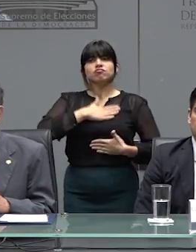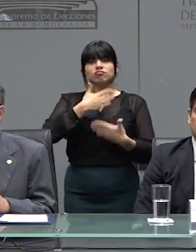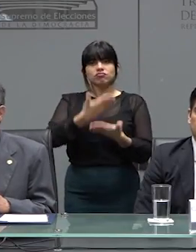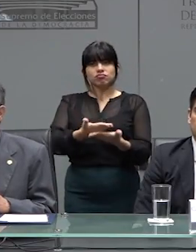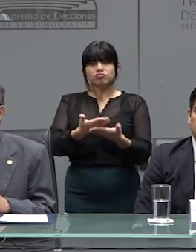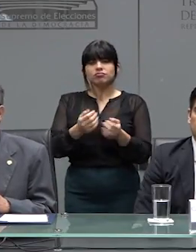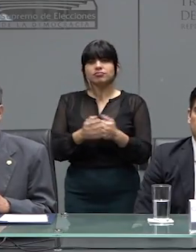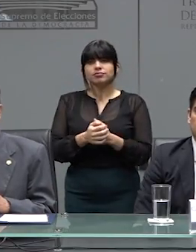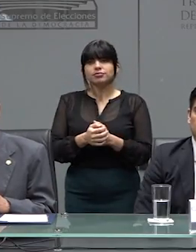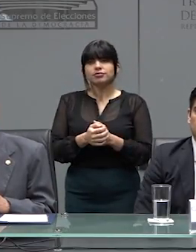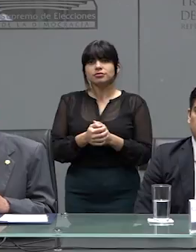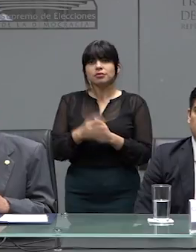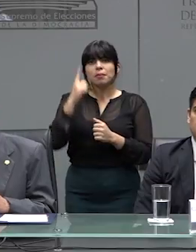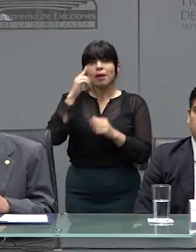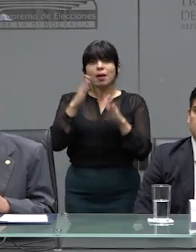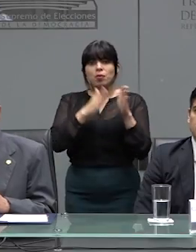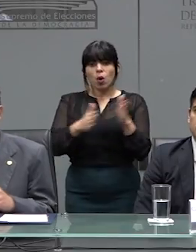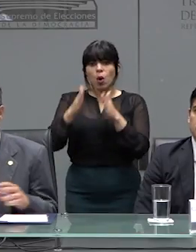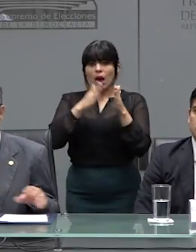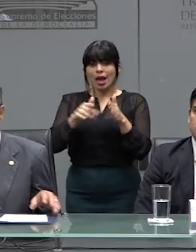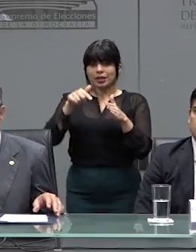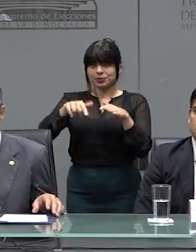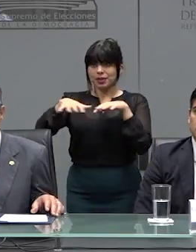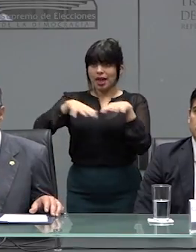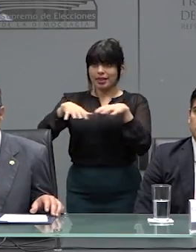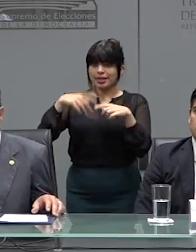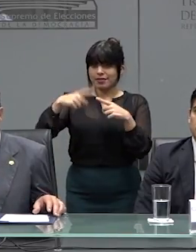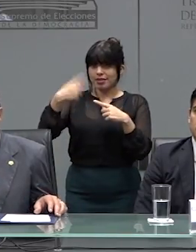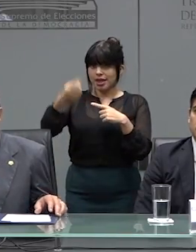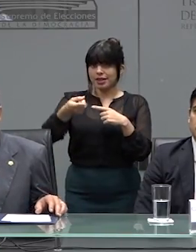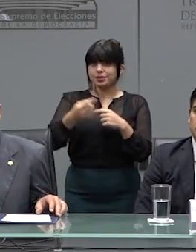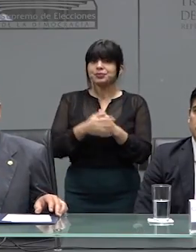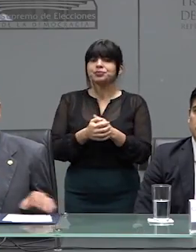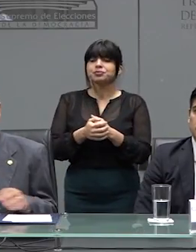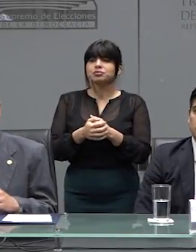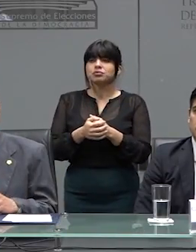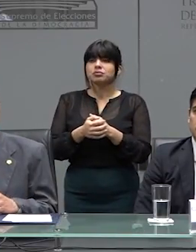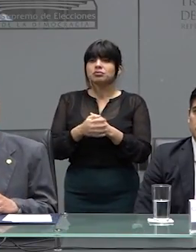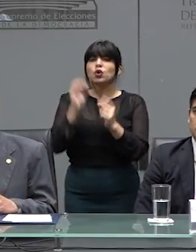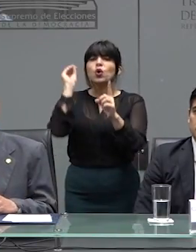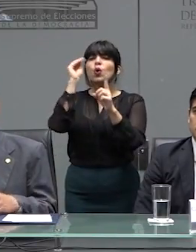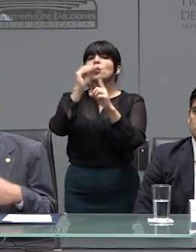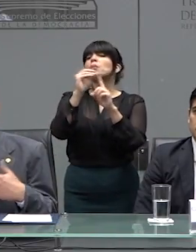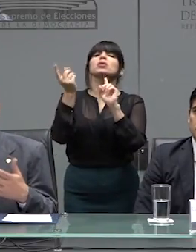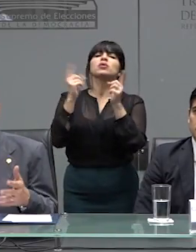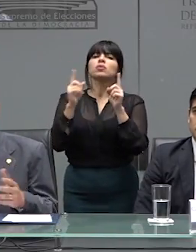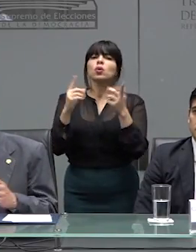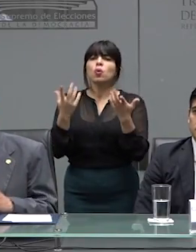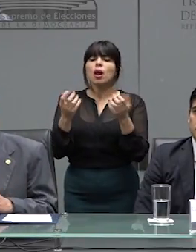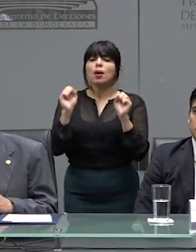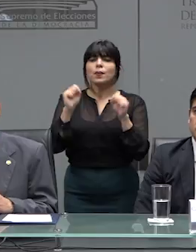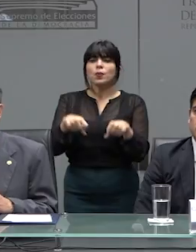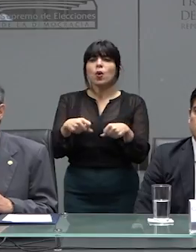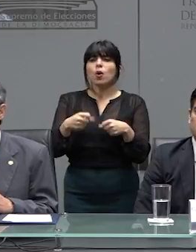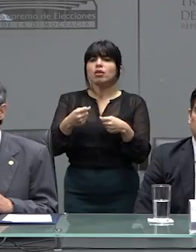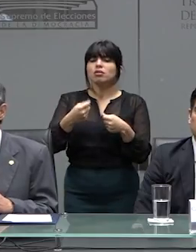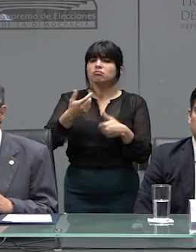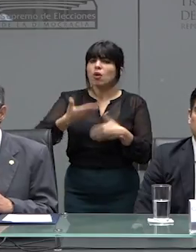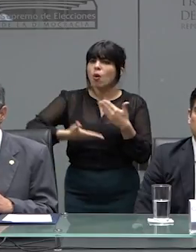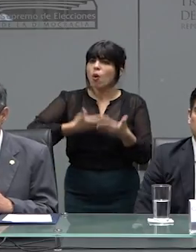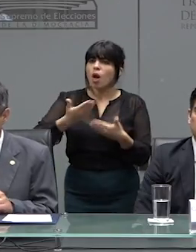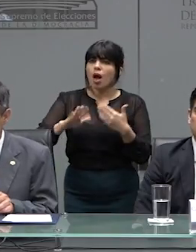disposición de la organización de estas actividades con el propósito de dar toda la